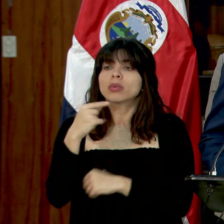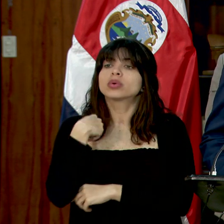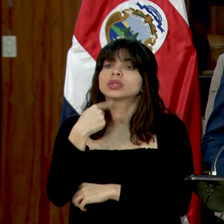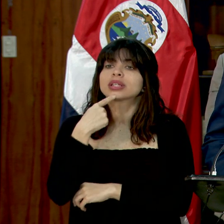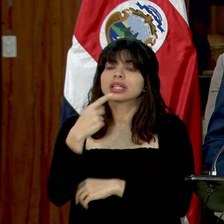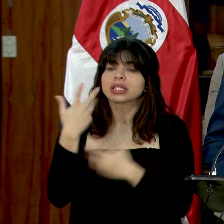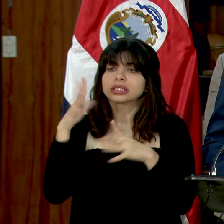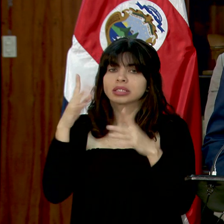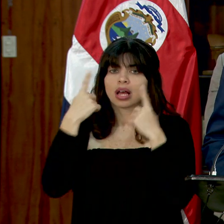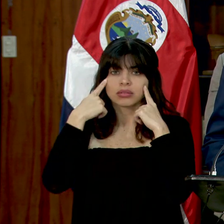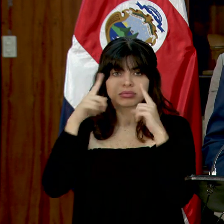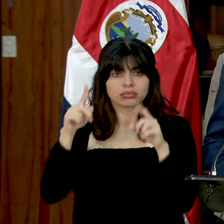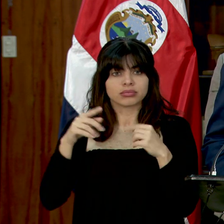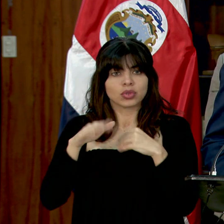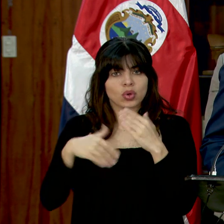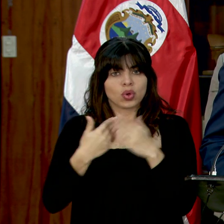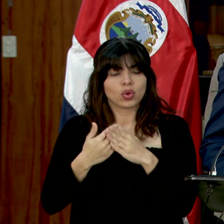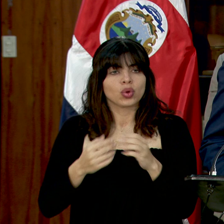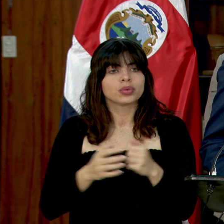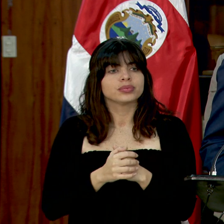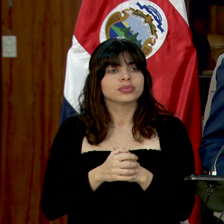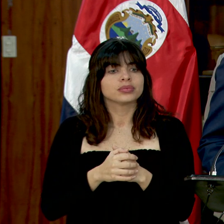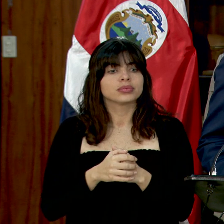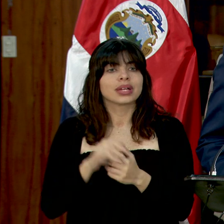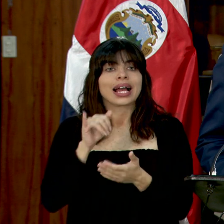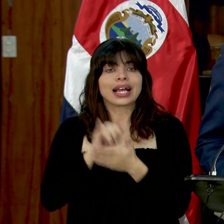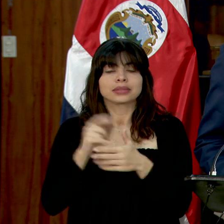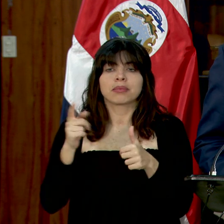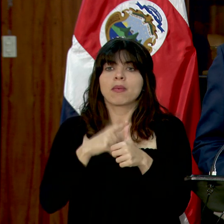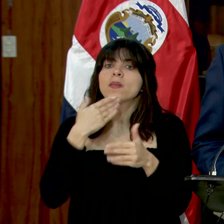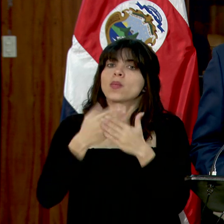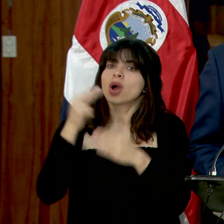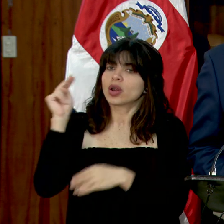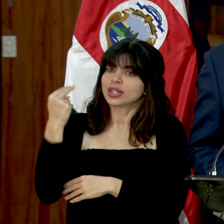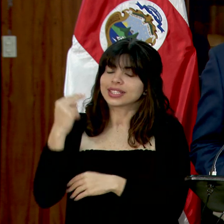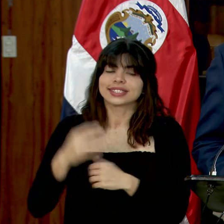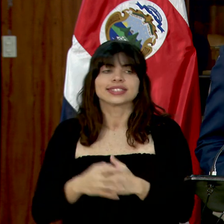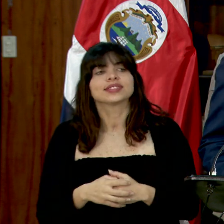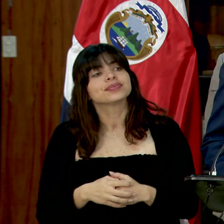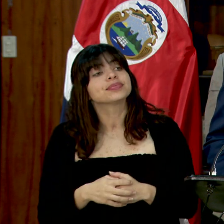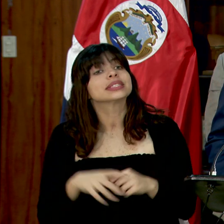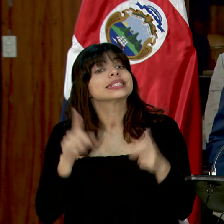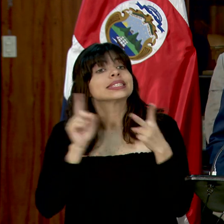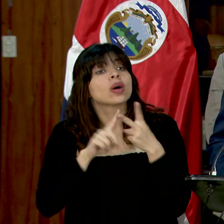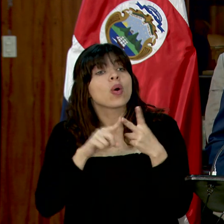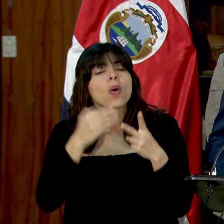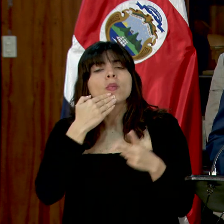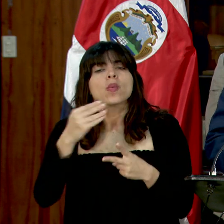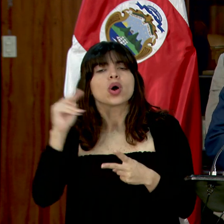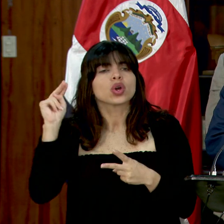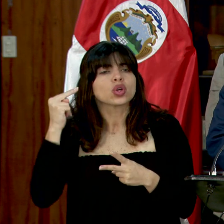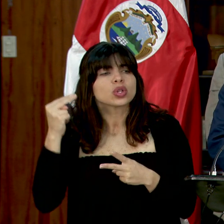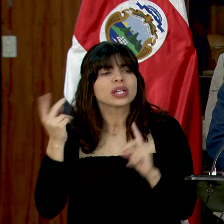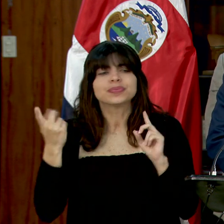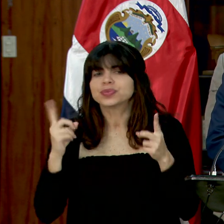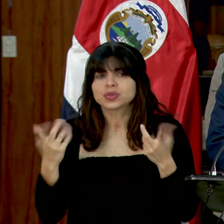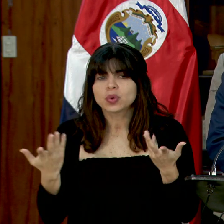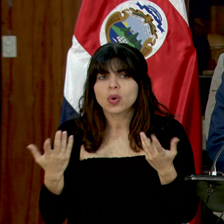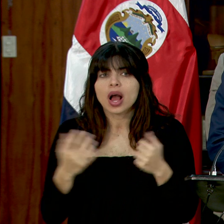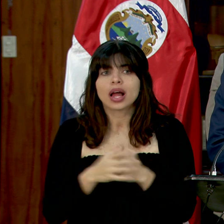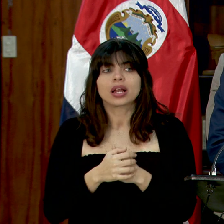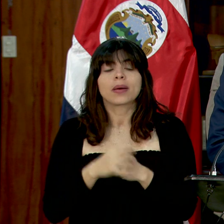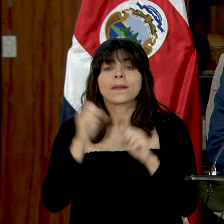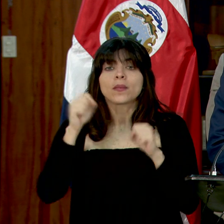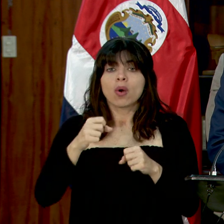ha concluido con todo éxito. Esa es una primera muy buena noticia. La segunda muy buena noticia es que